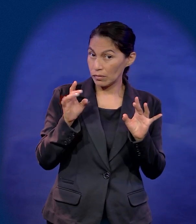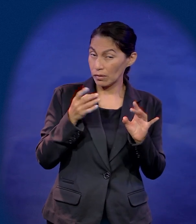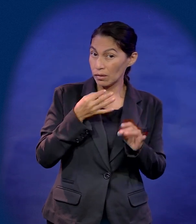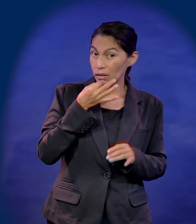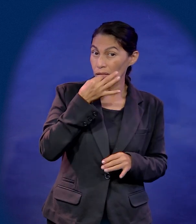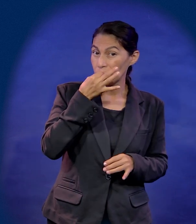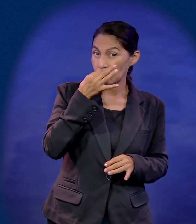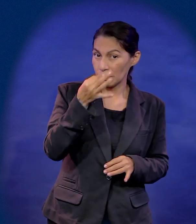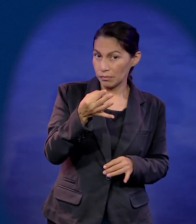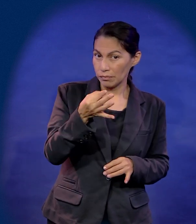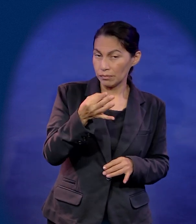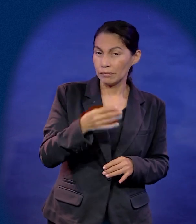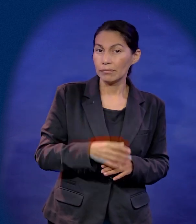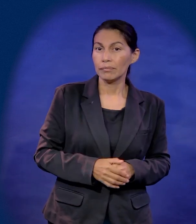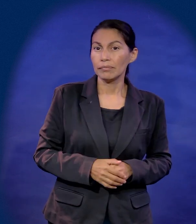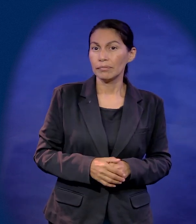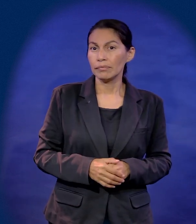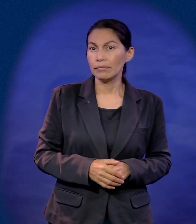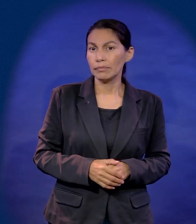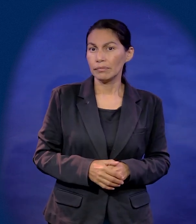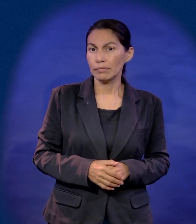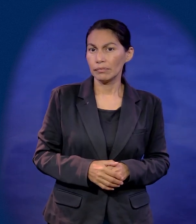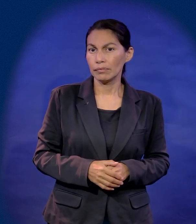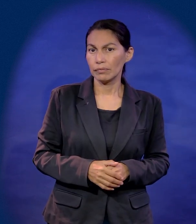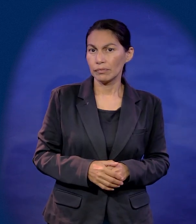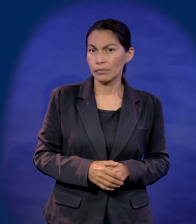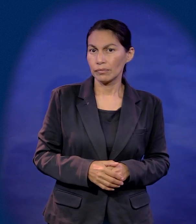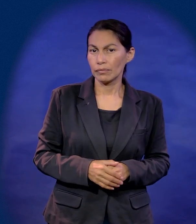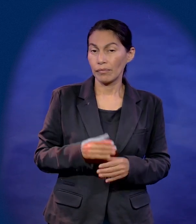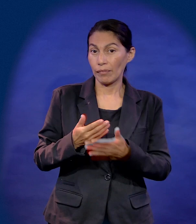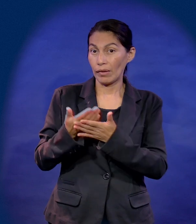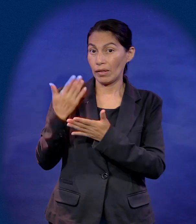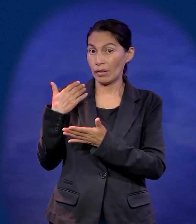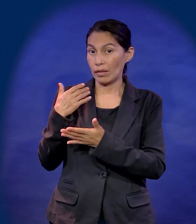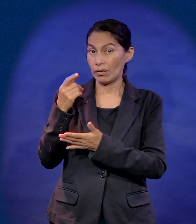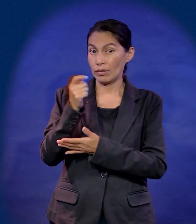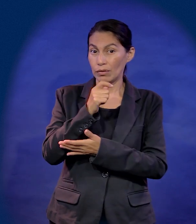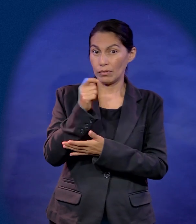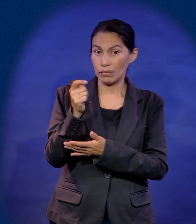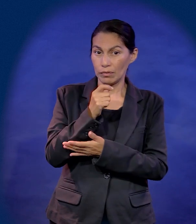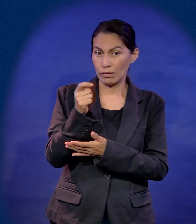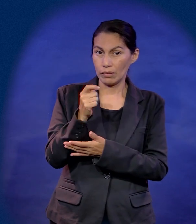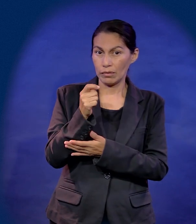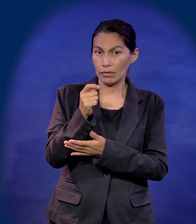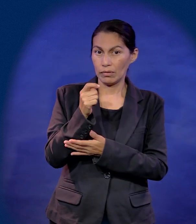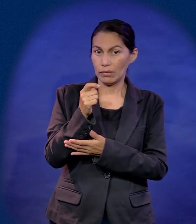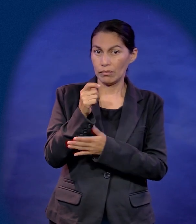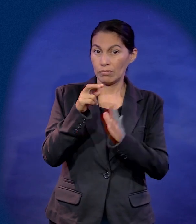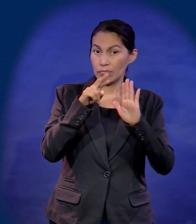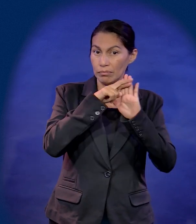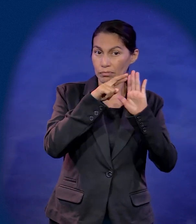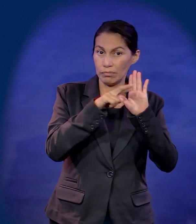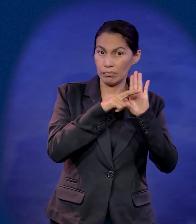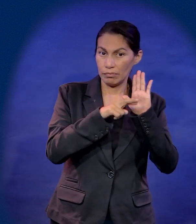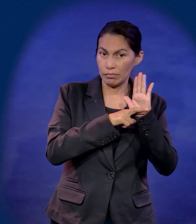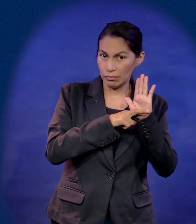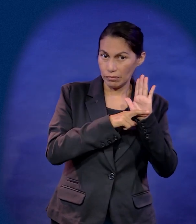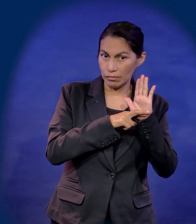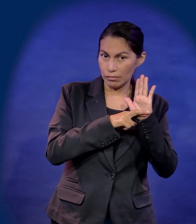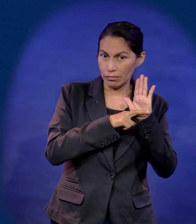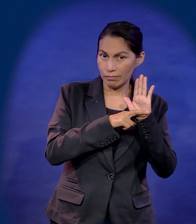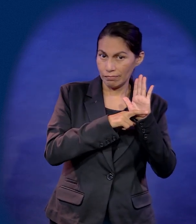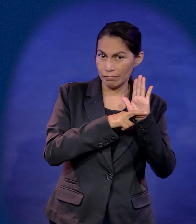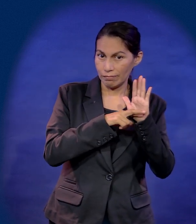Si ese es el caso, debo decir con todo el dolor de mi corazón que lo más seguro es que durante el noviazgo